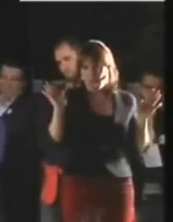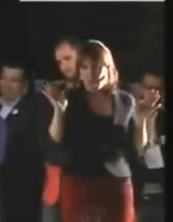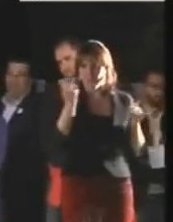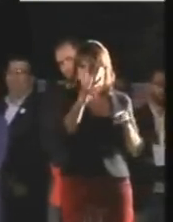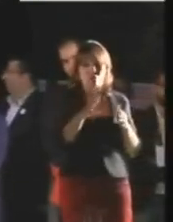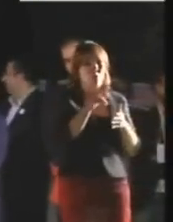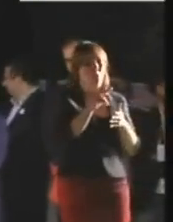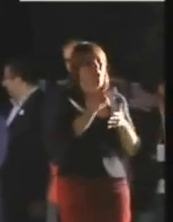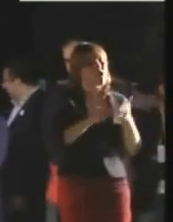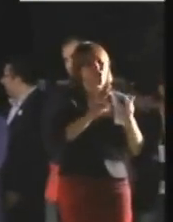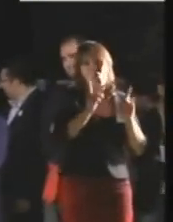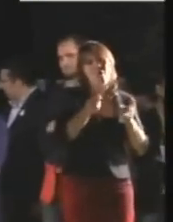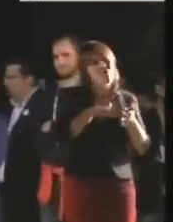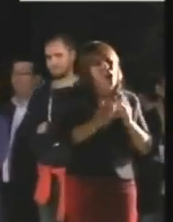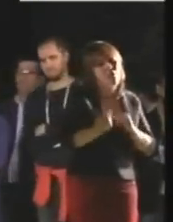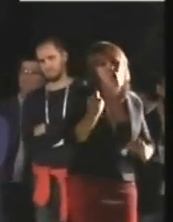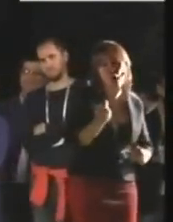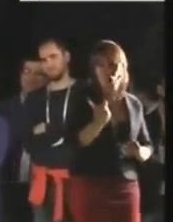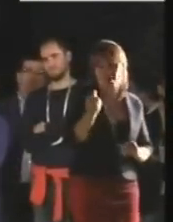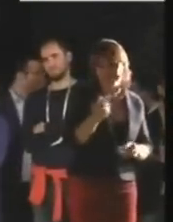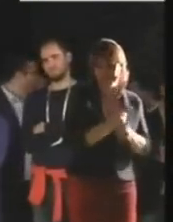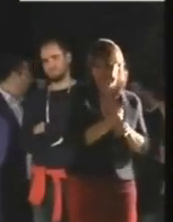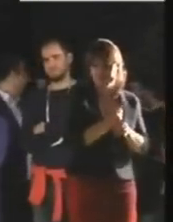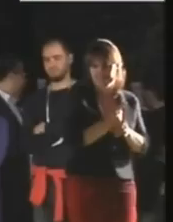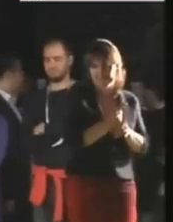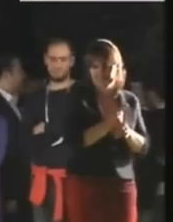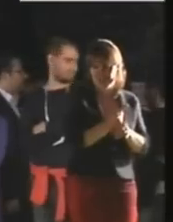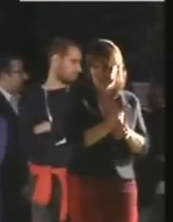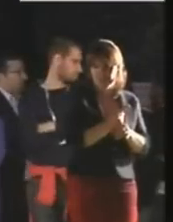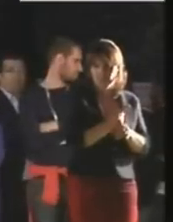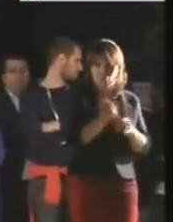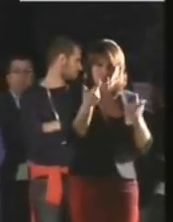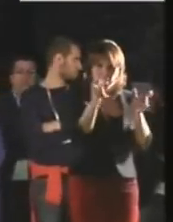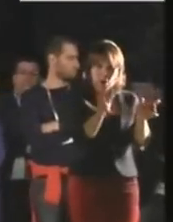il 25. Perché si risolve in due parole.